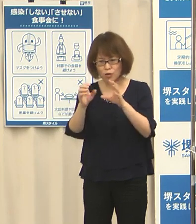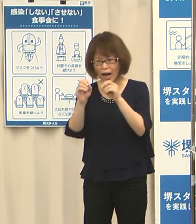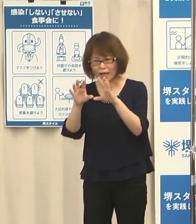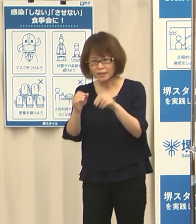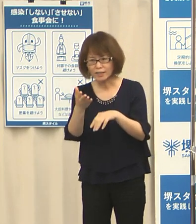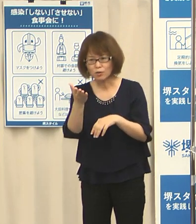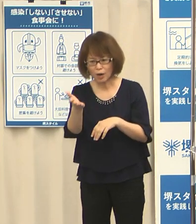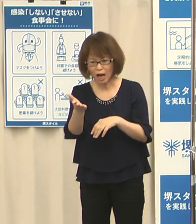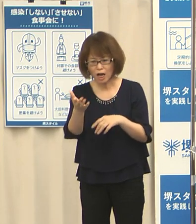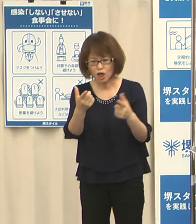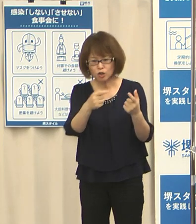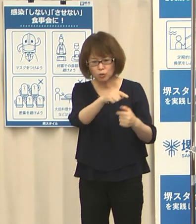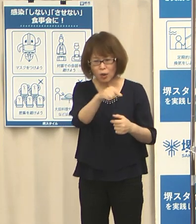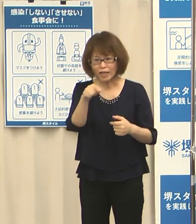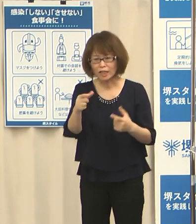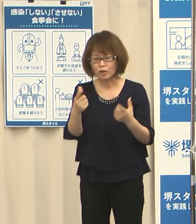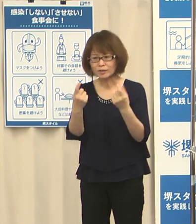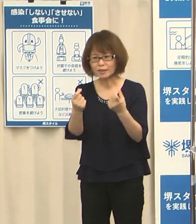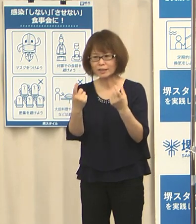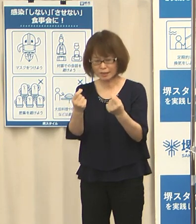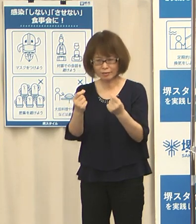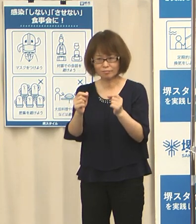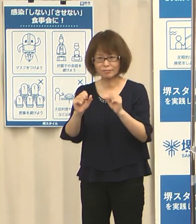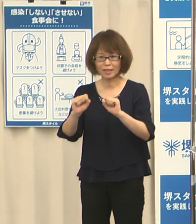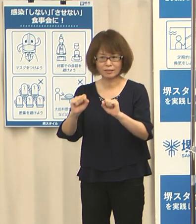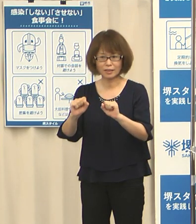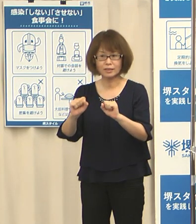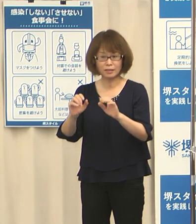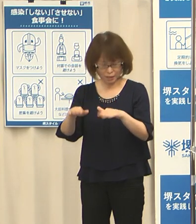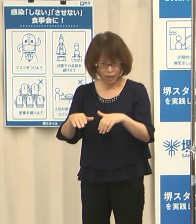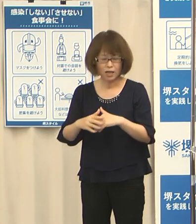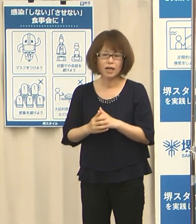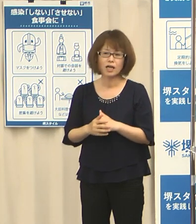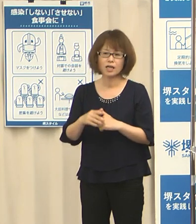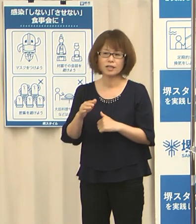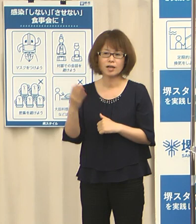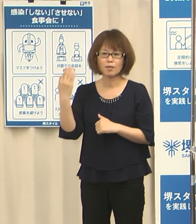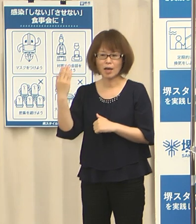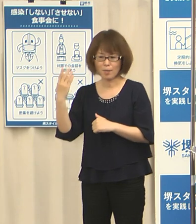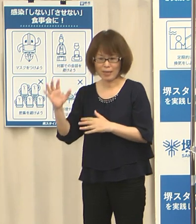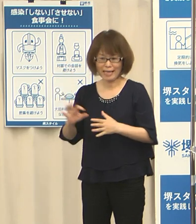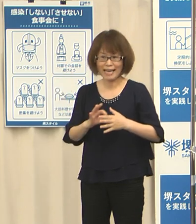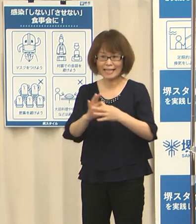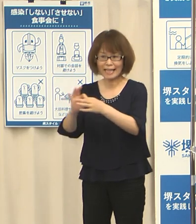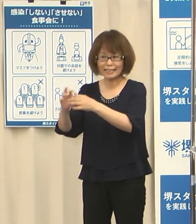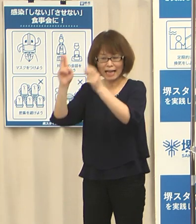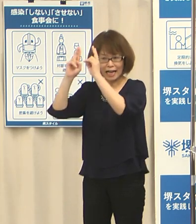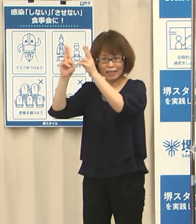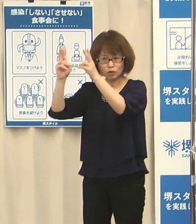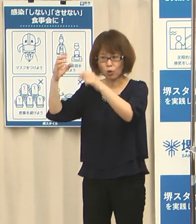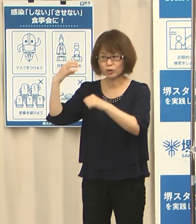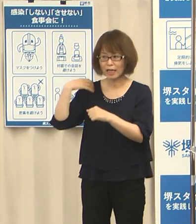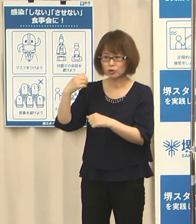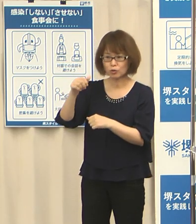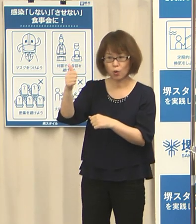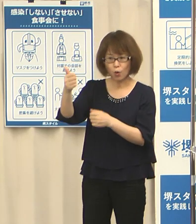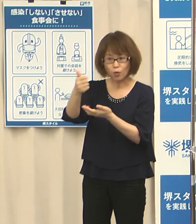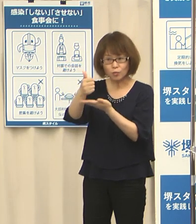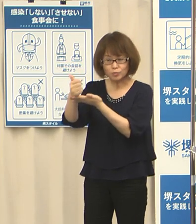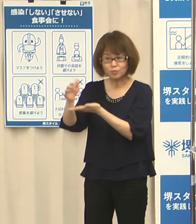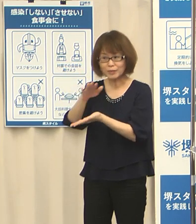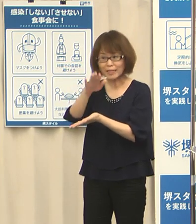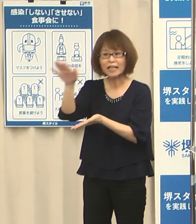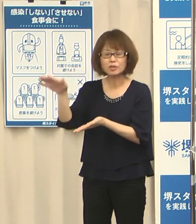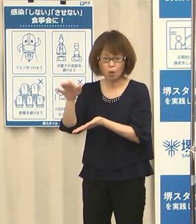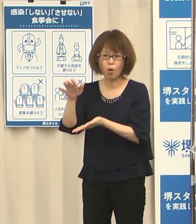こを明確にして行っていますので、これまでいろいろと連携をしていただいた企業団体の皆さんにも、もう一度その趣